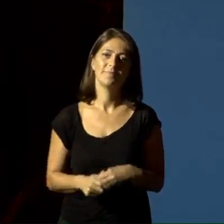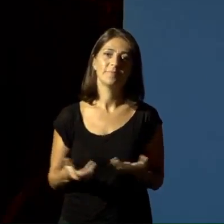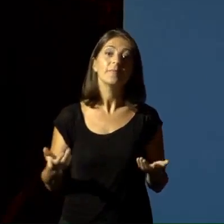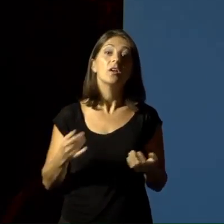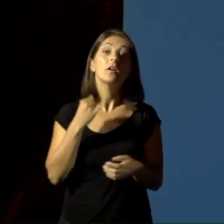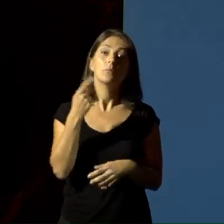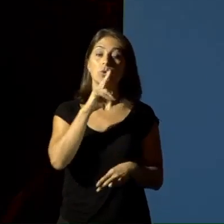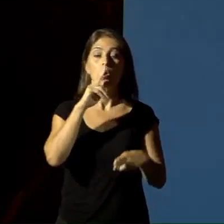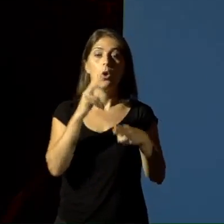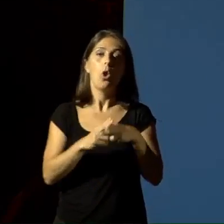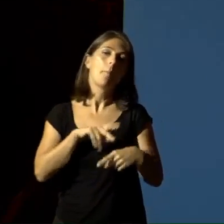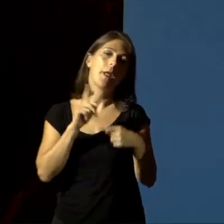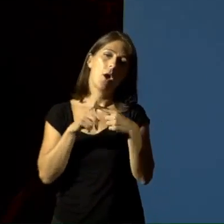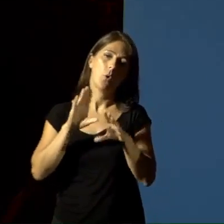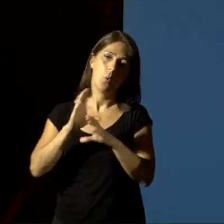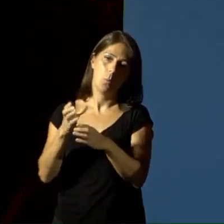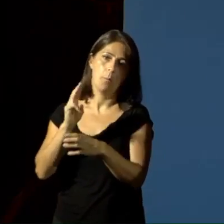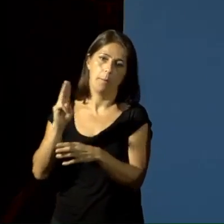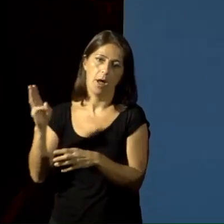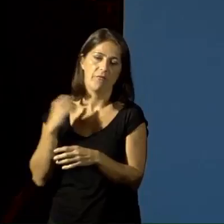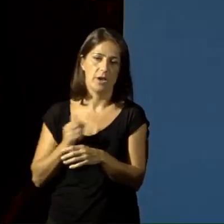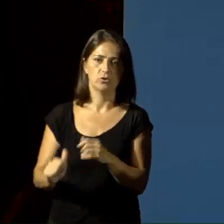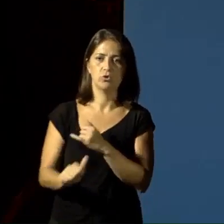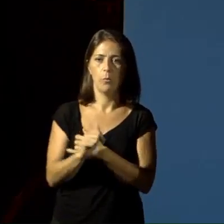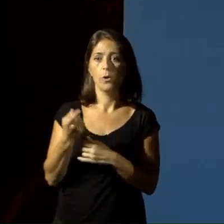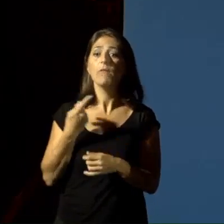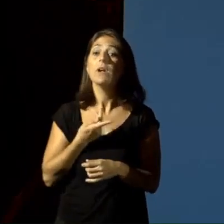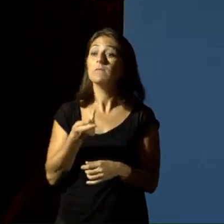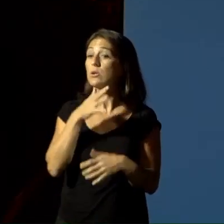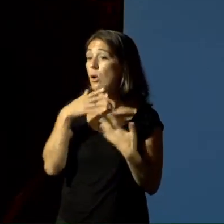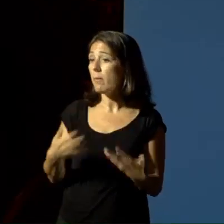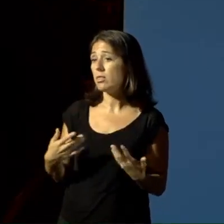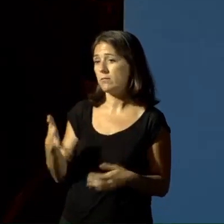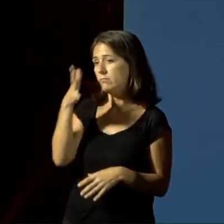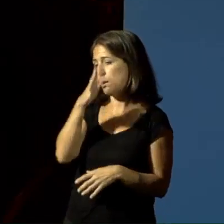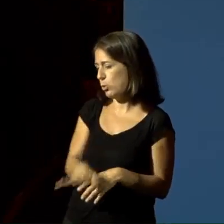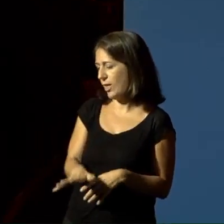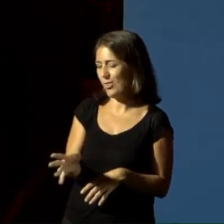José Álvarez Valverde, do Partido Popular, prevaricación, soborno e tráfico de influencias. Estado procesal.